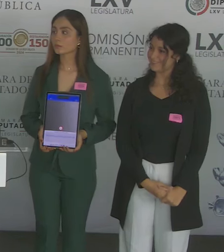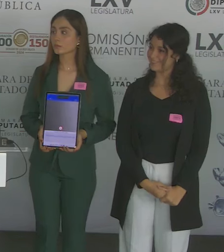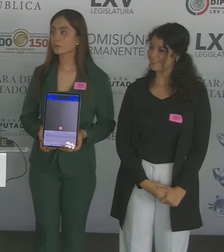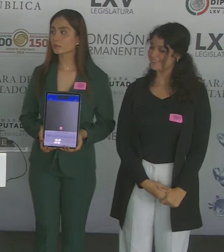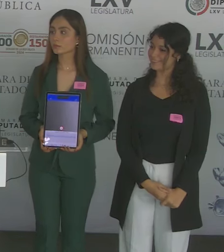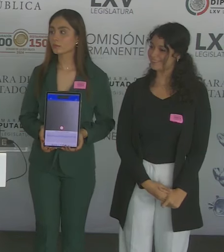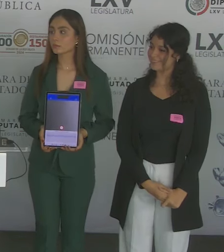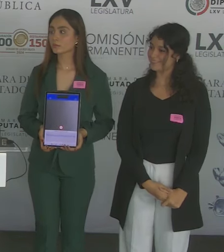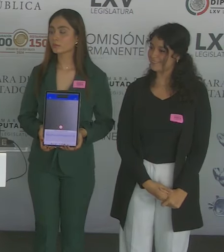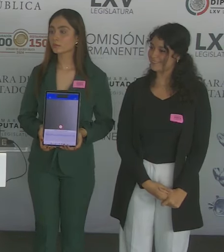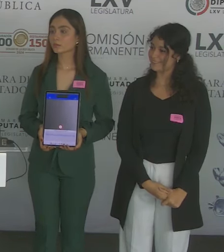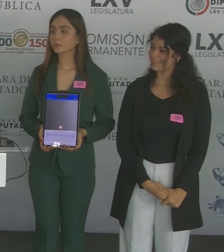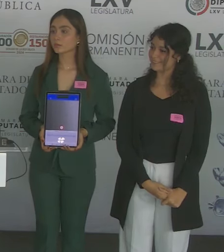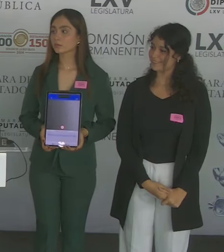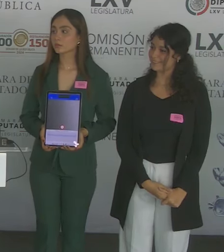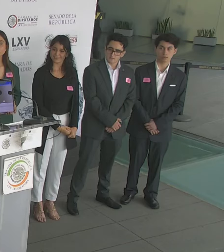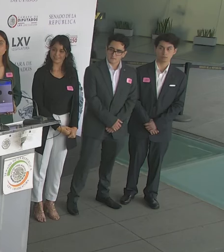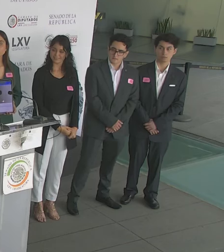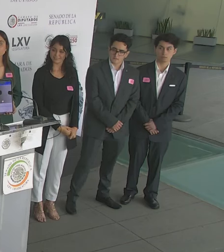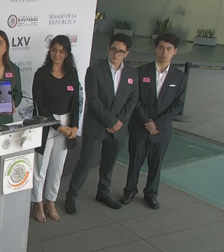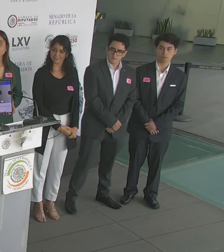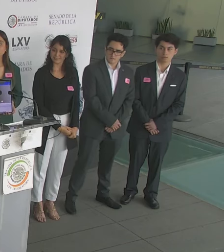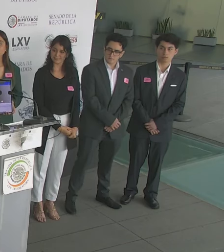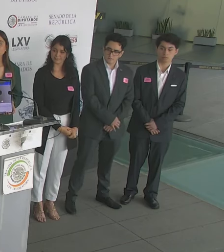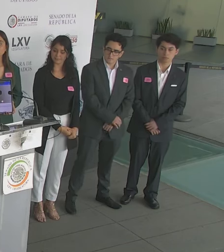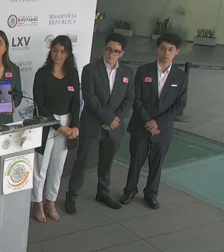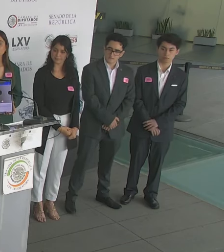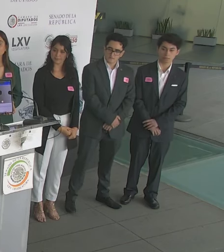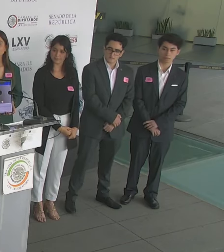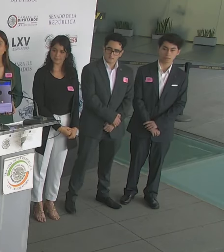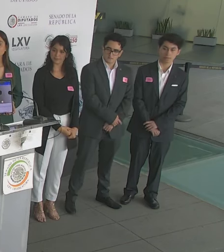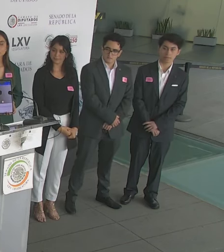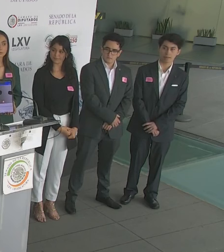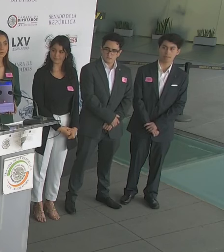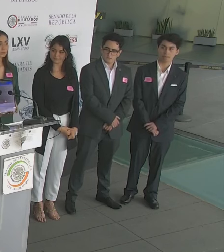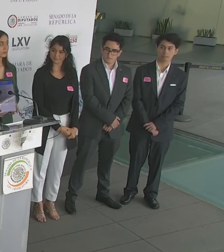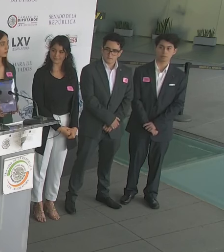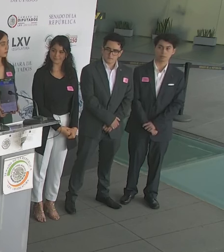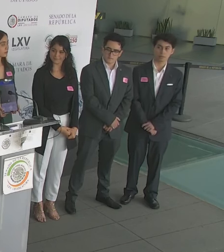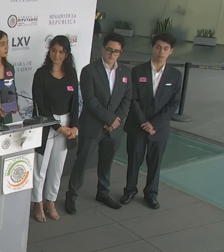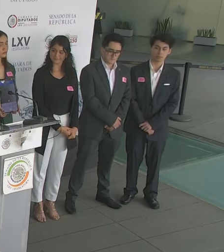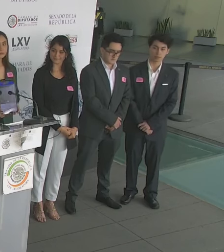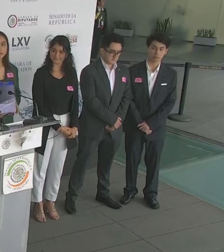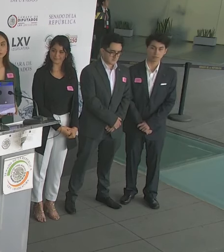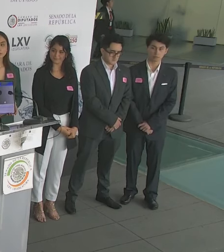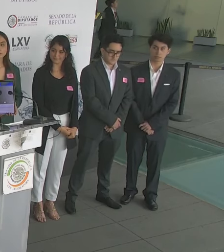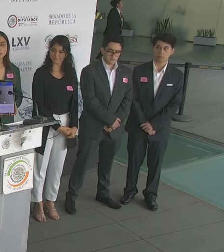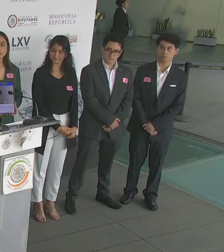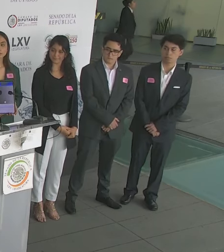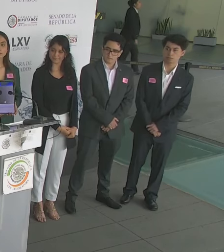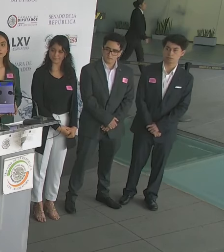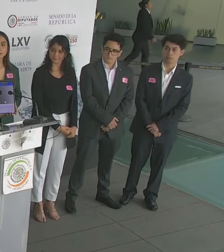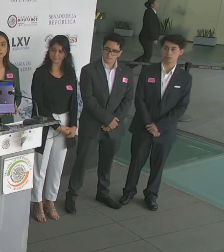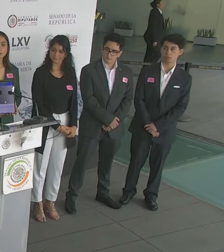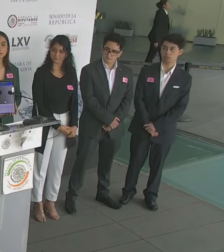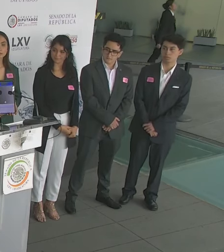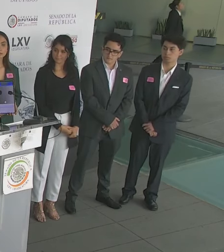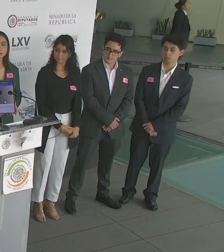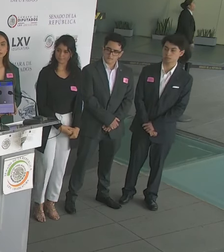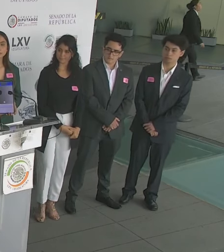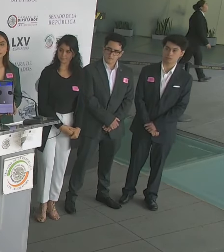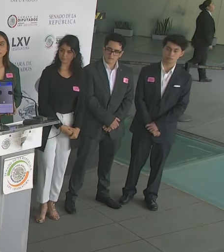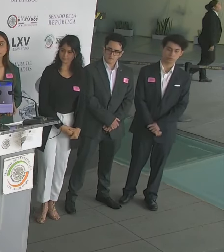diputada jóvenes desarrolladores tenemos preguntas de parte de los compañeros de la fuente en primera instancia les pregunta Víctor